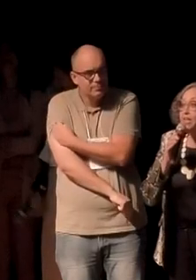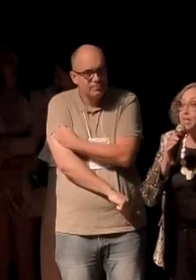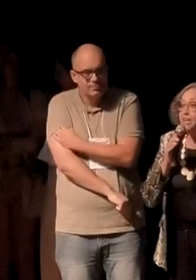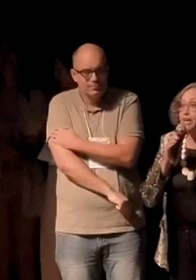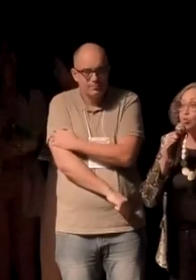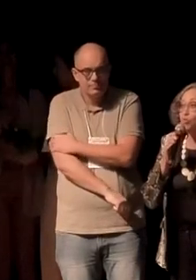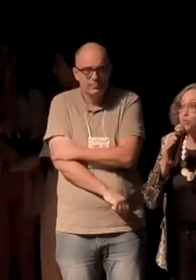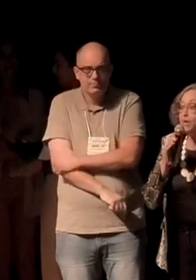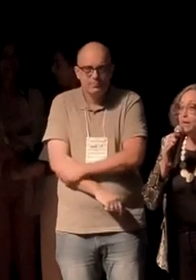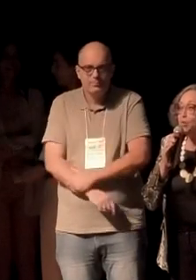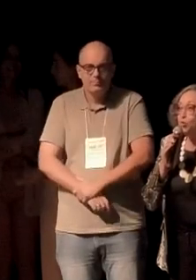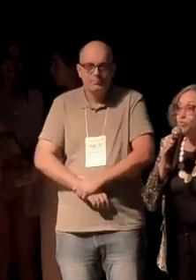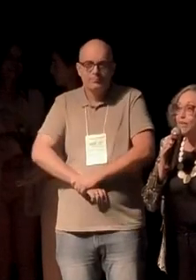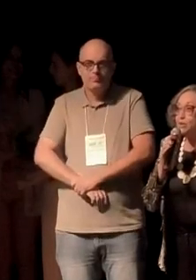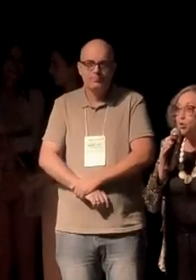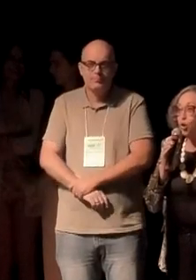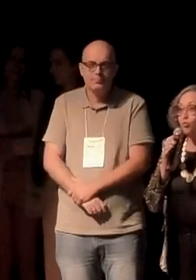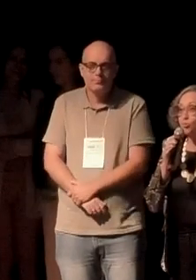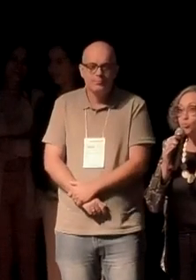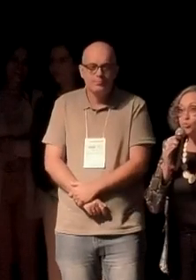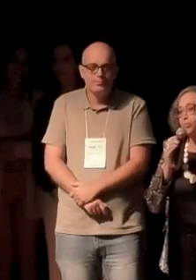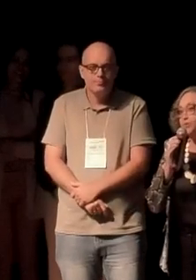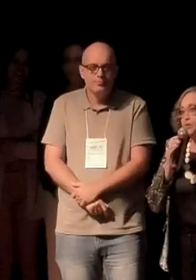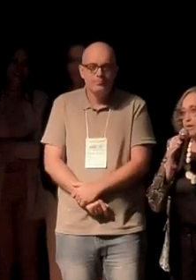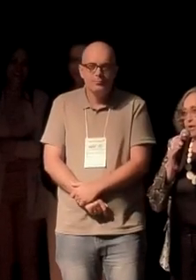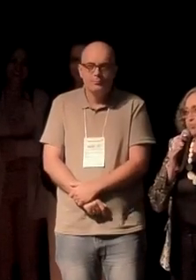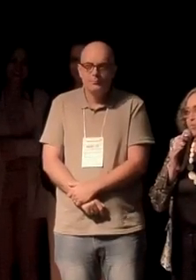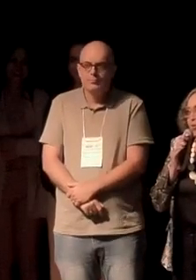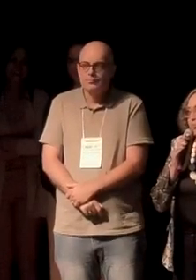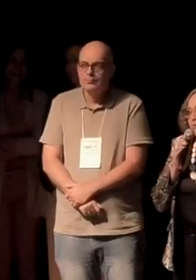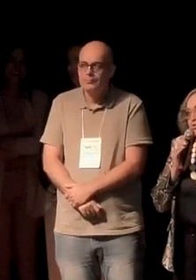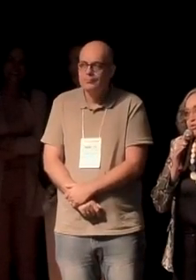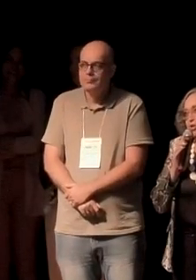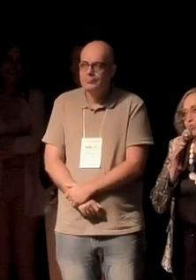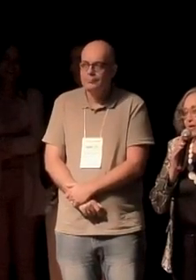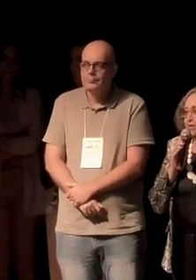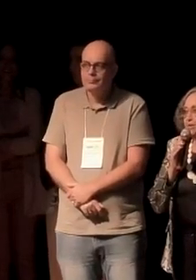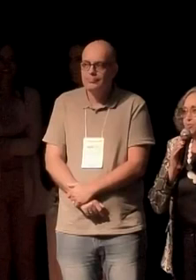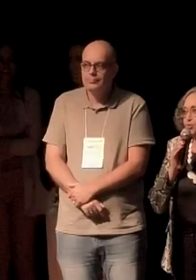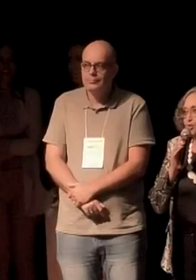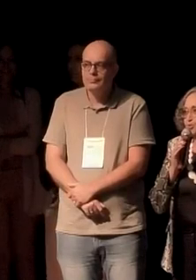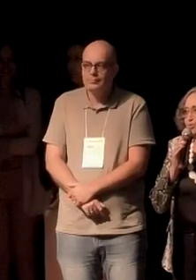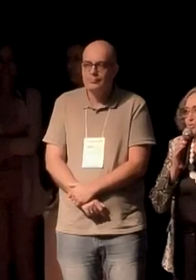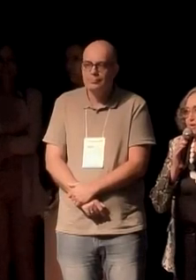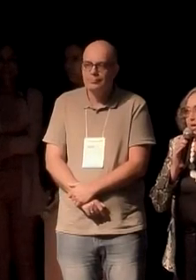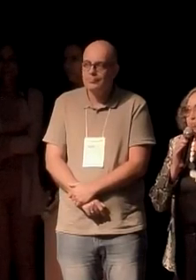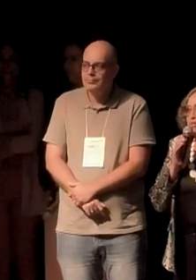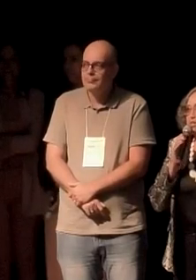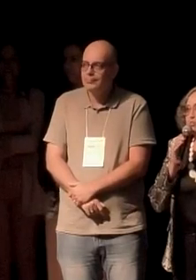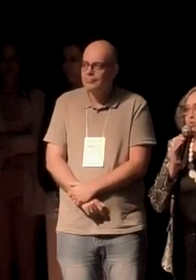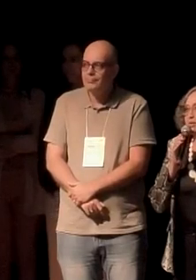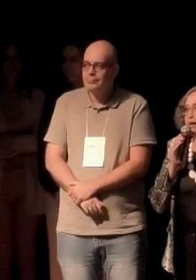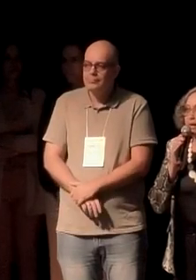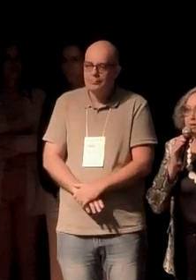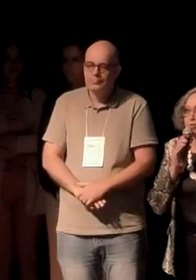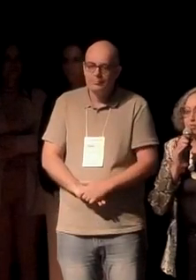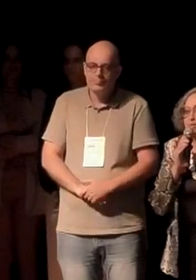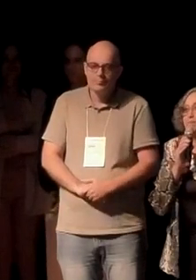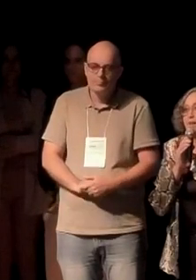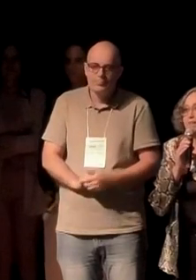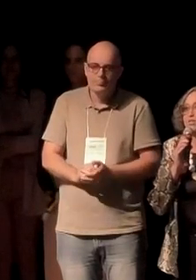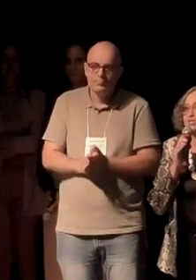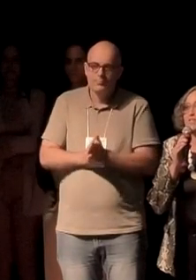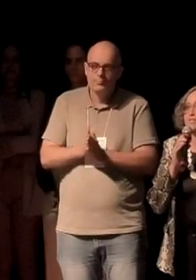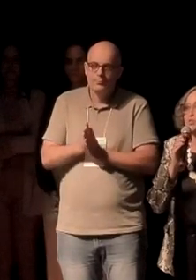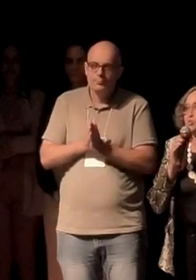e queria contar todo mundo para vir aqui no palco para a gente tirar uma linda foto para a gente botar lá